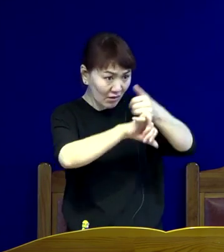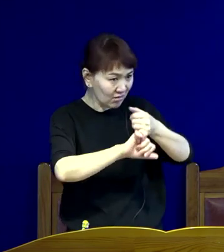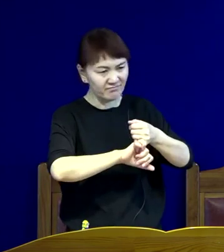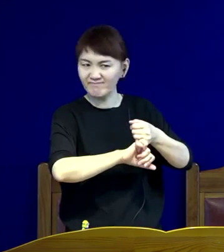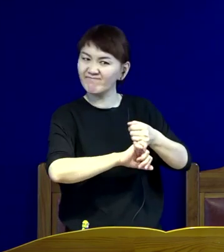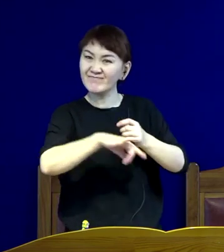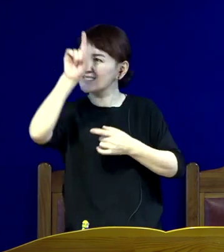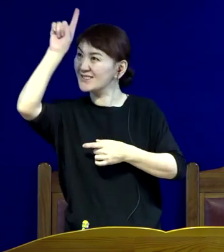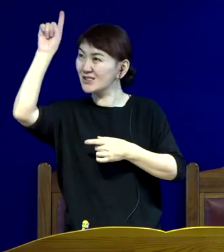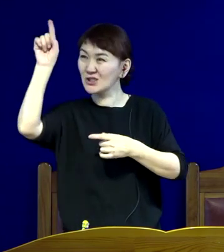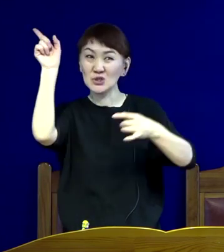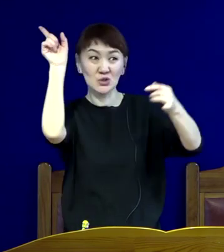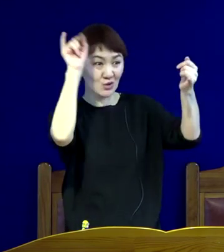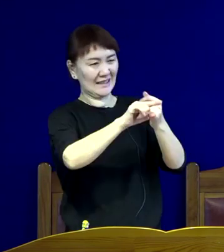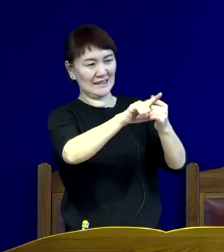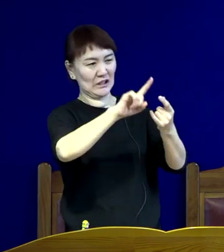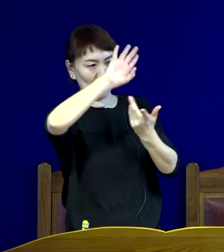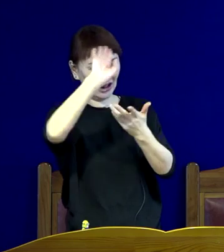дунд ийм хүмүүс байдаг.